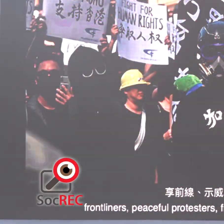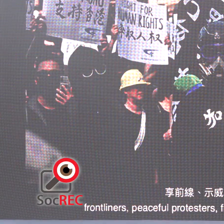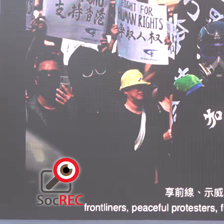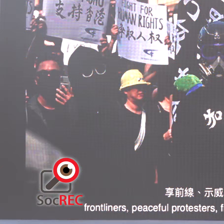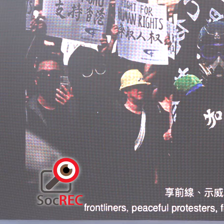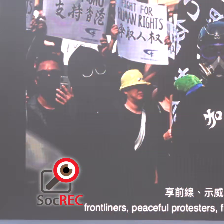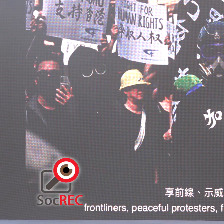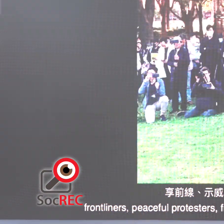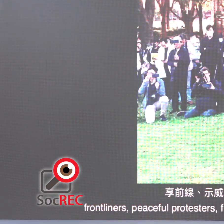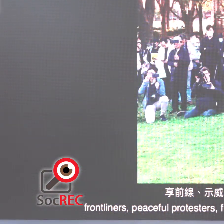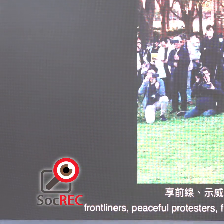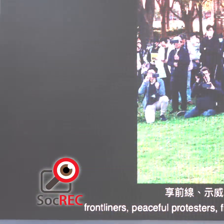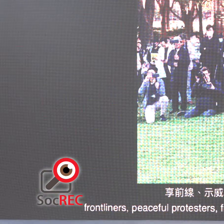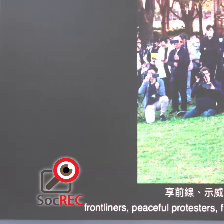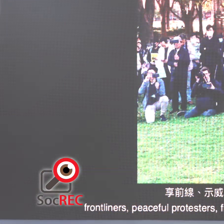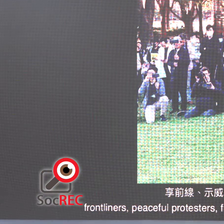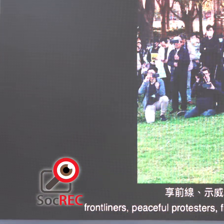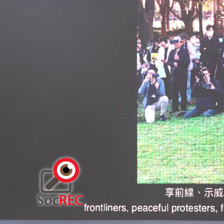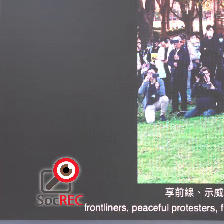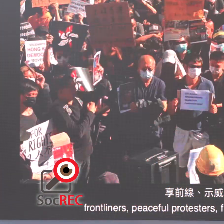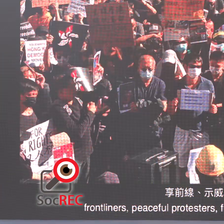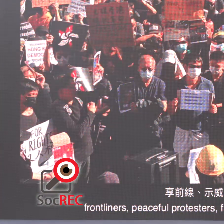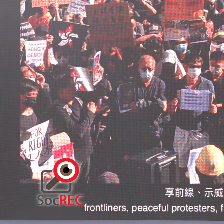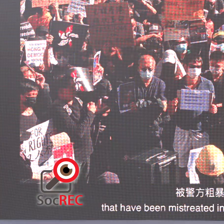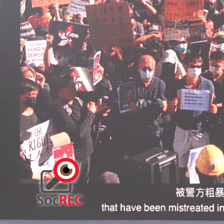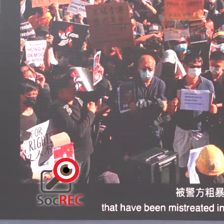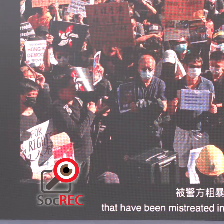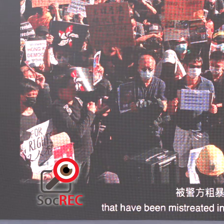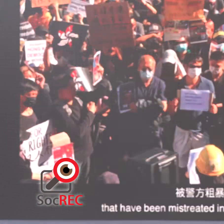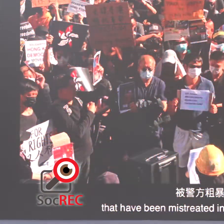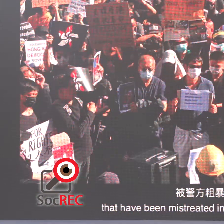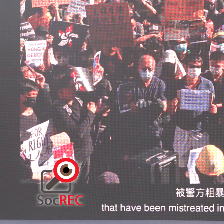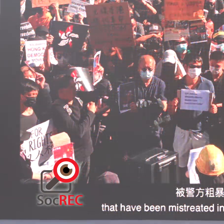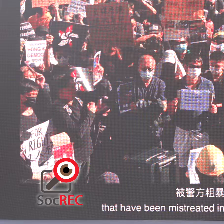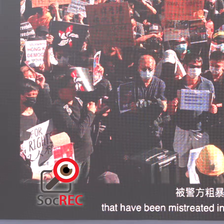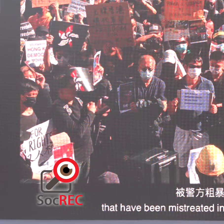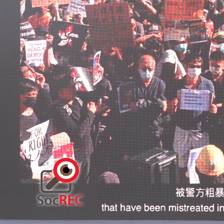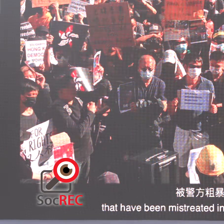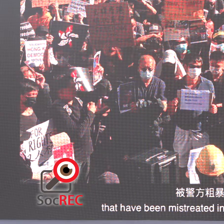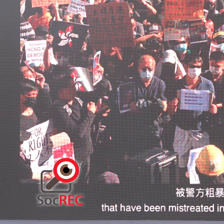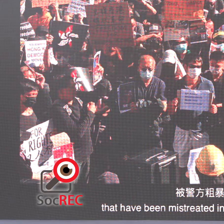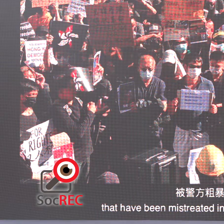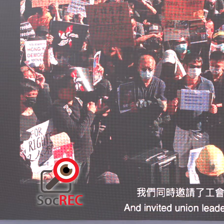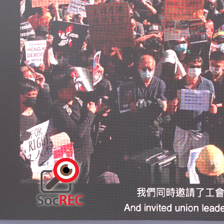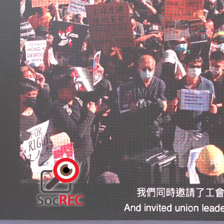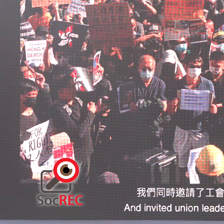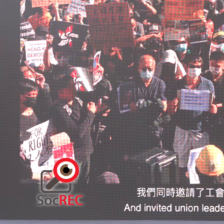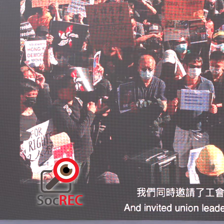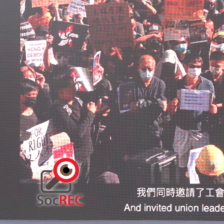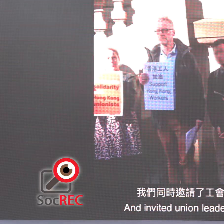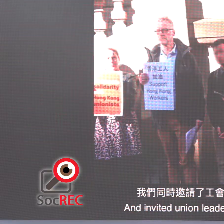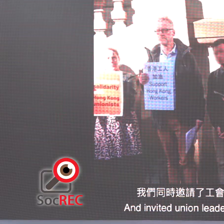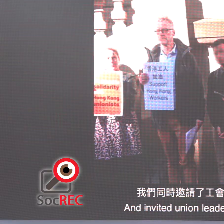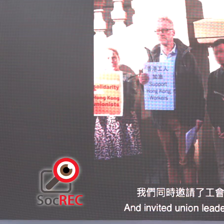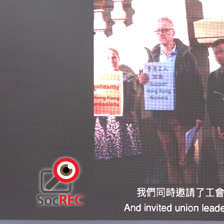線示威者、 First Aid 記者和社工被警方粗暴對待、濫暴的問題。我哋同時